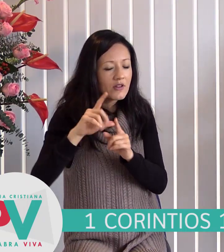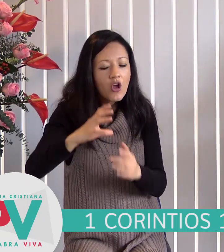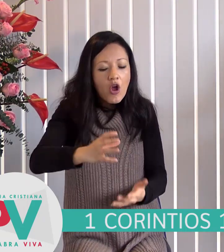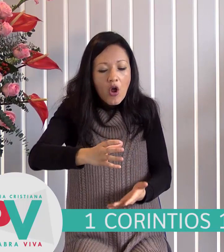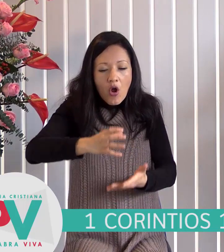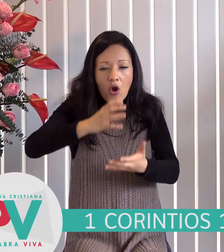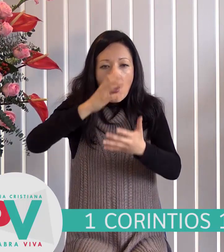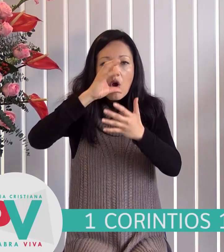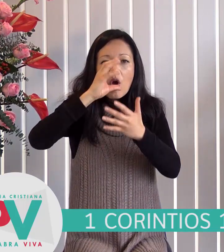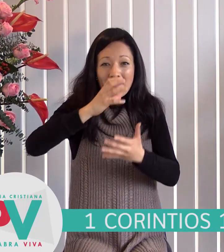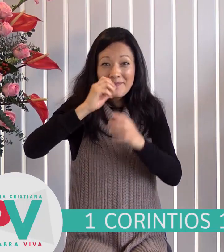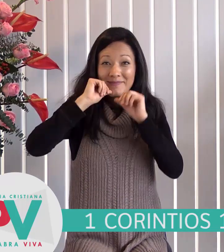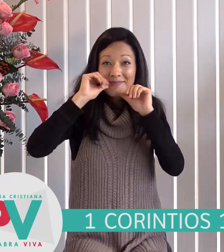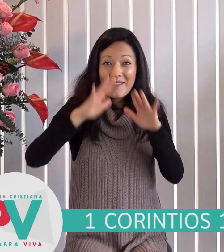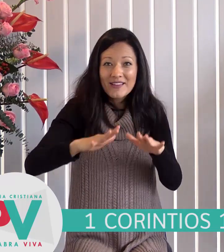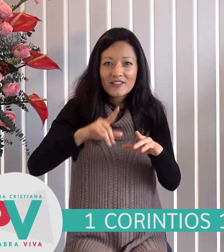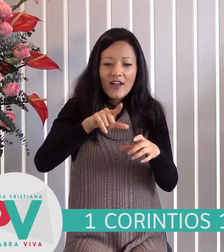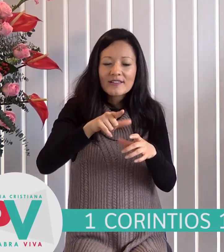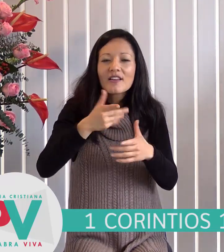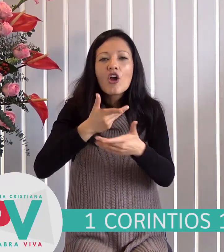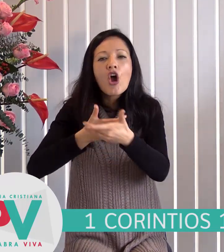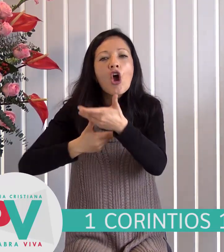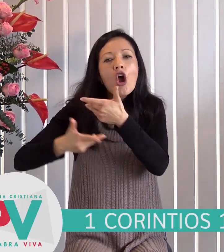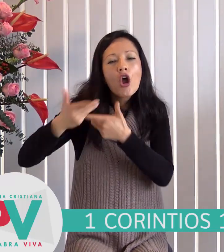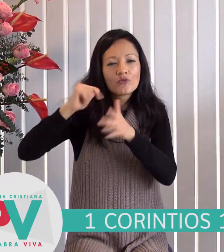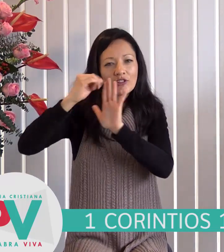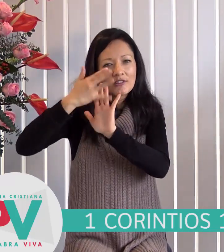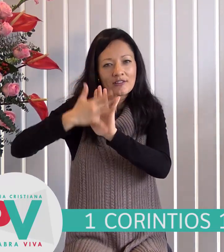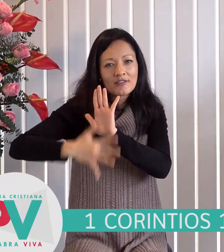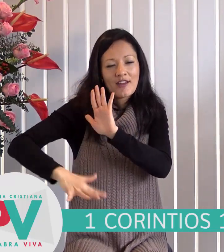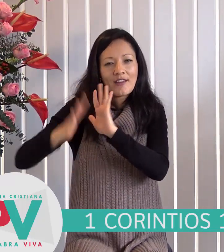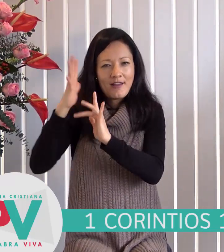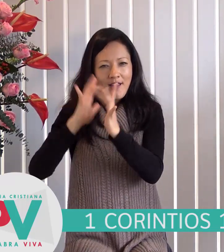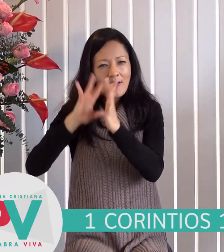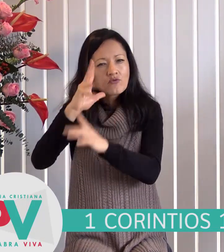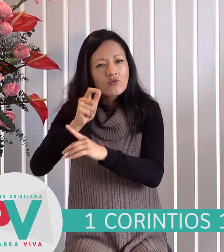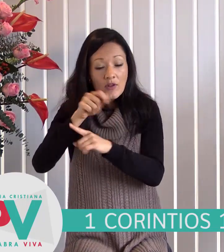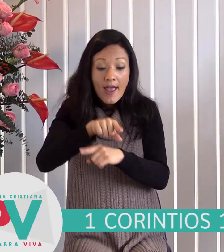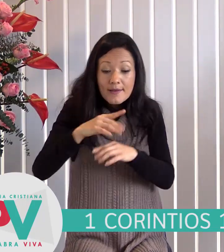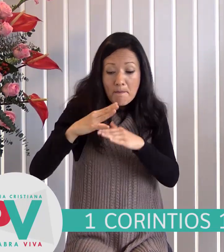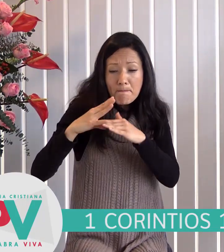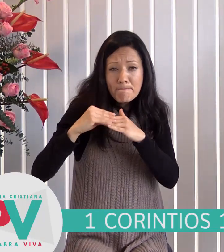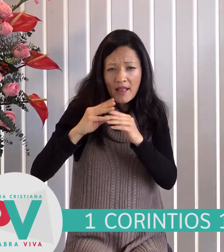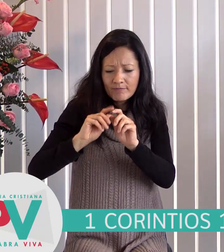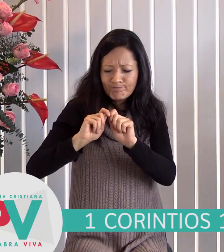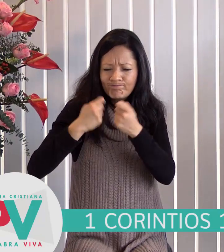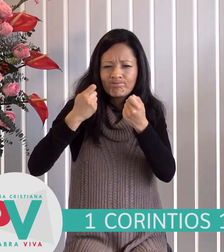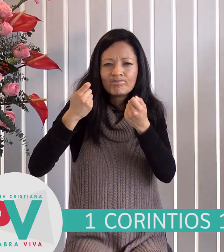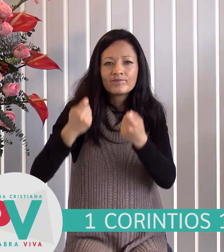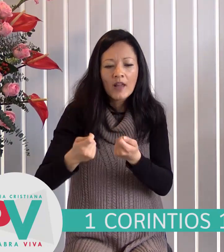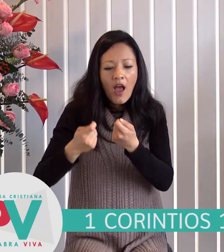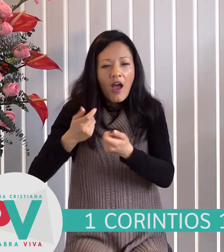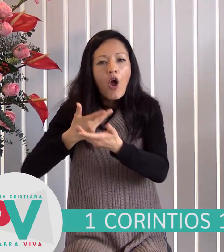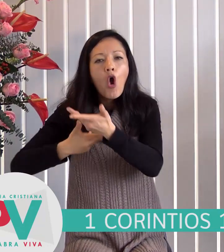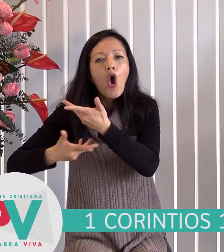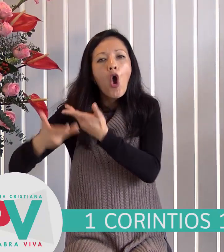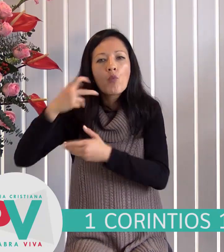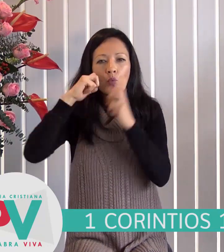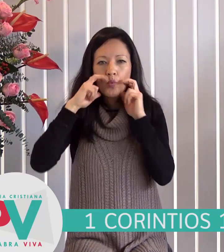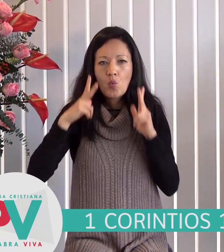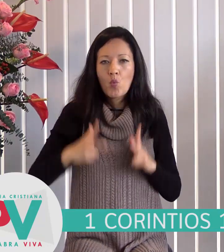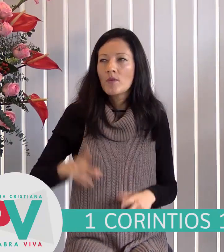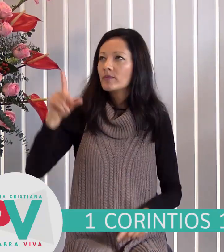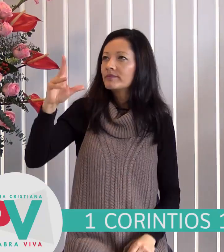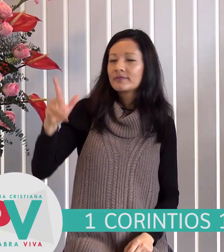bendición que bendecimos no es la comunión de la sangre de Cristo, el pan partimos no es la comunión del cuerpo